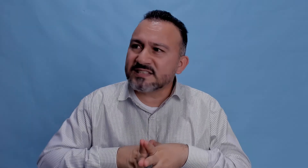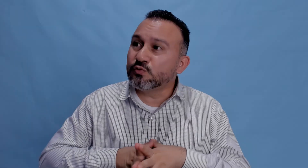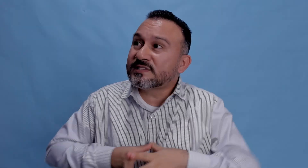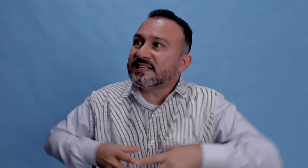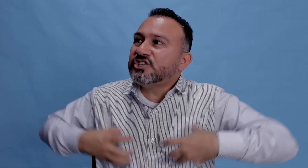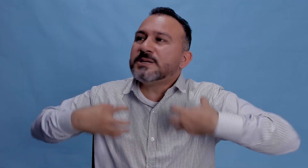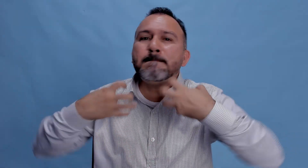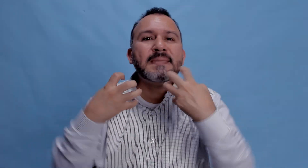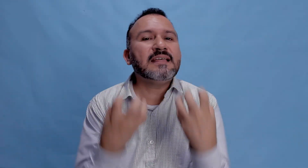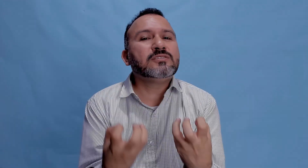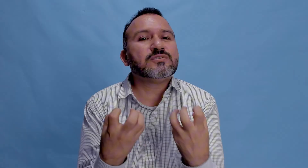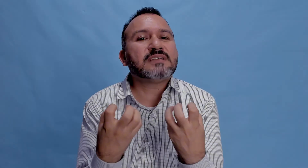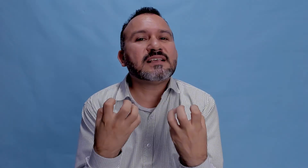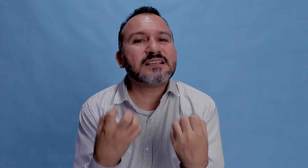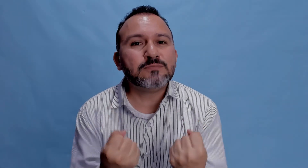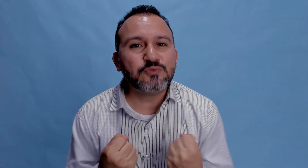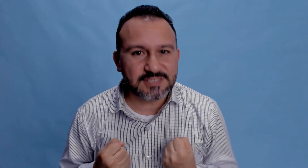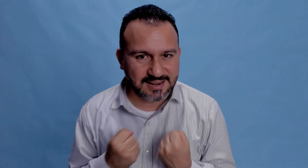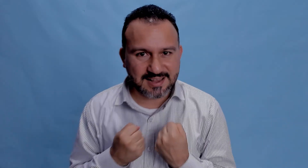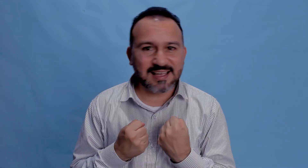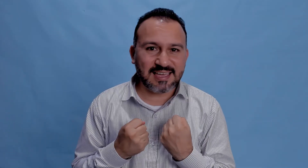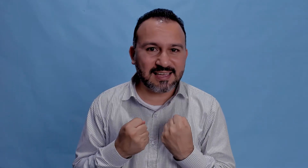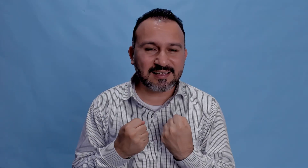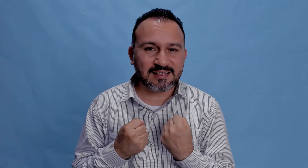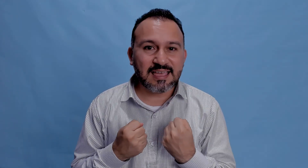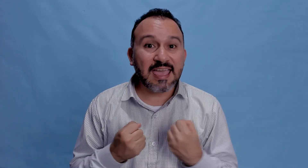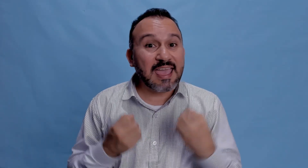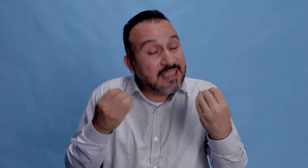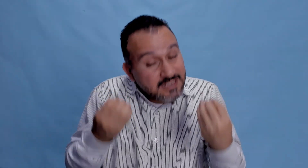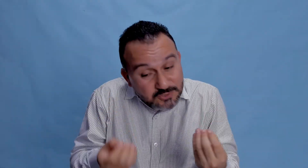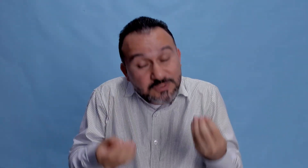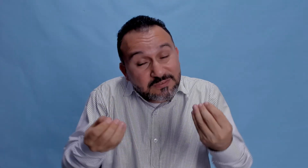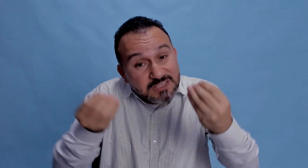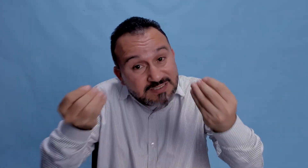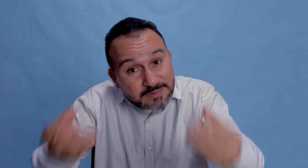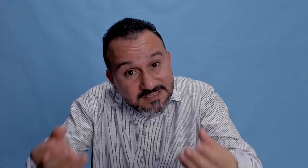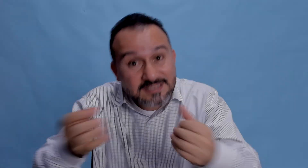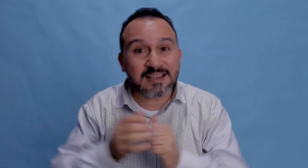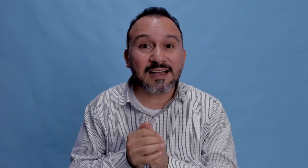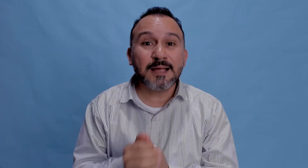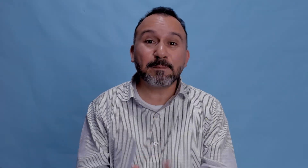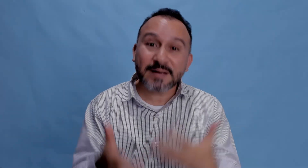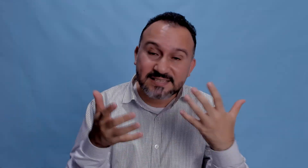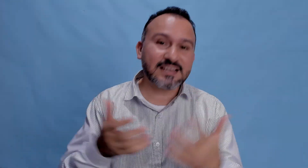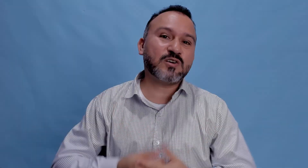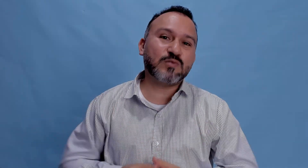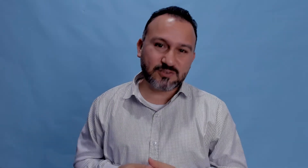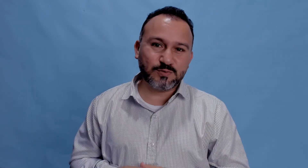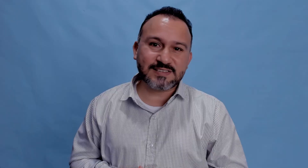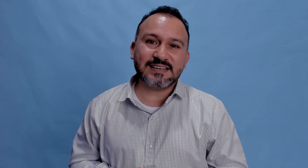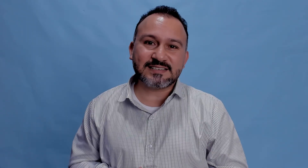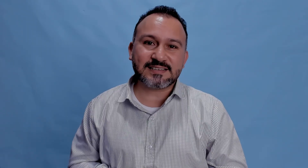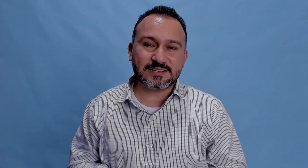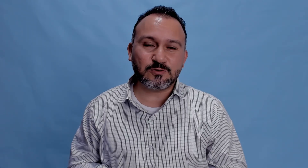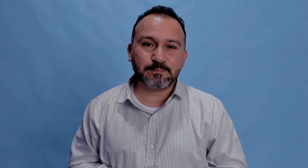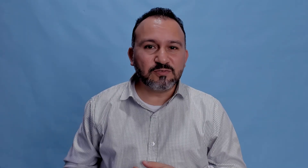os sentimentos que essa música carrega? É isso que você vai precisar passar com a sua sinalização. Você